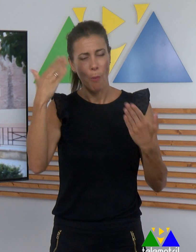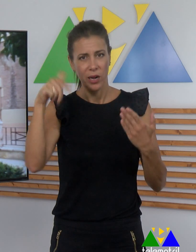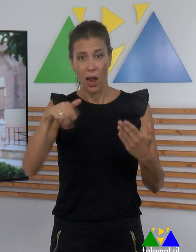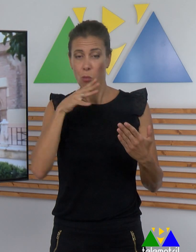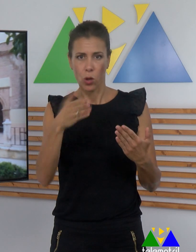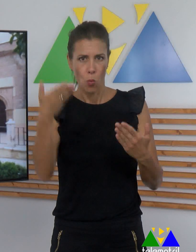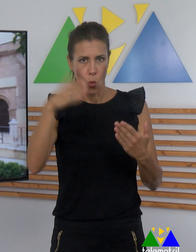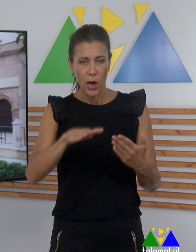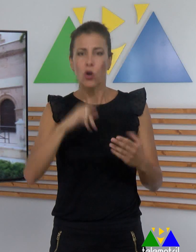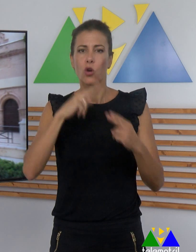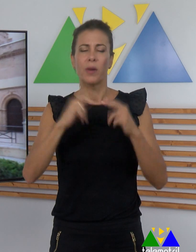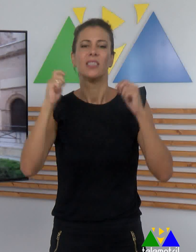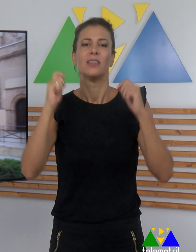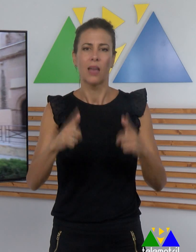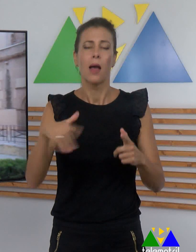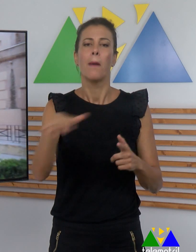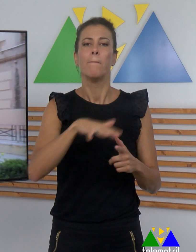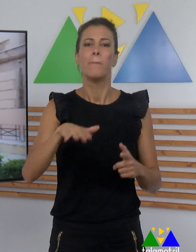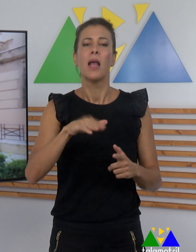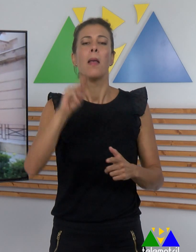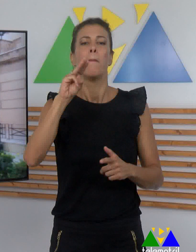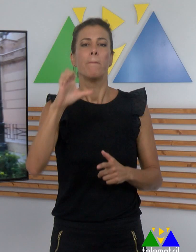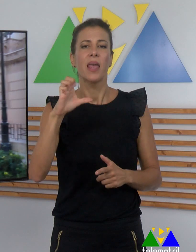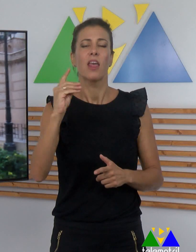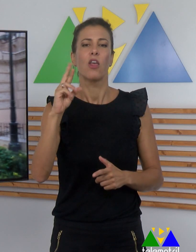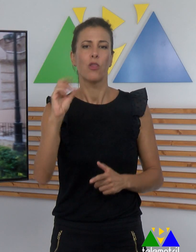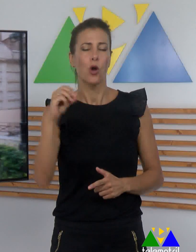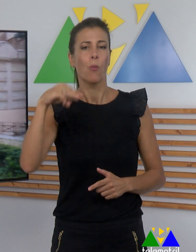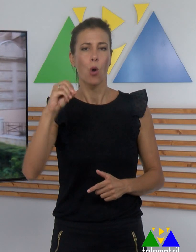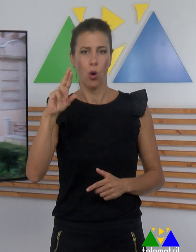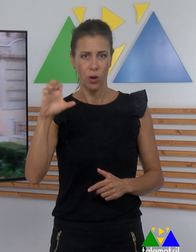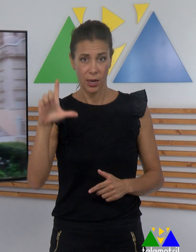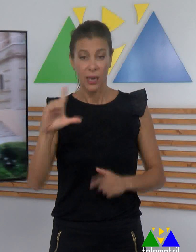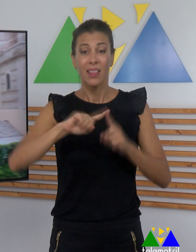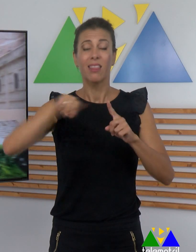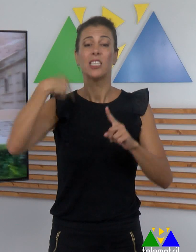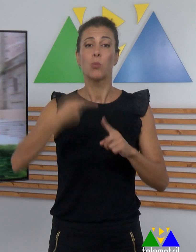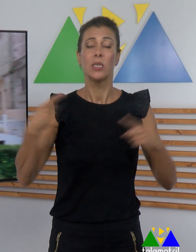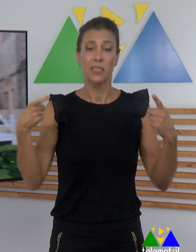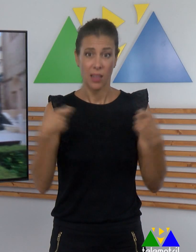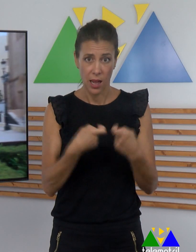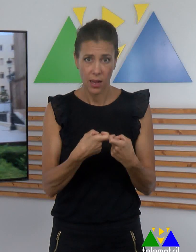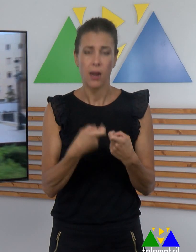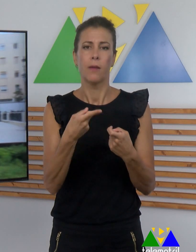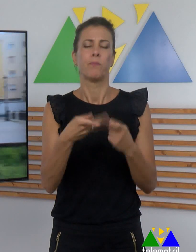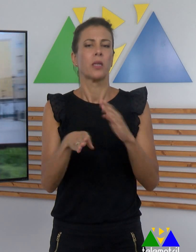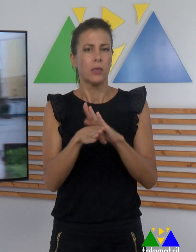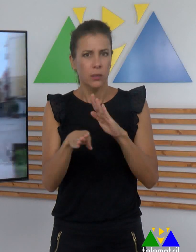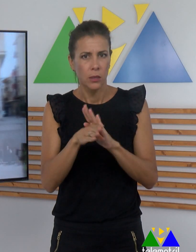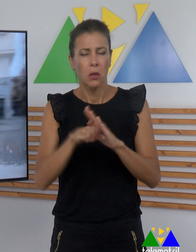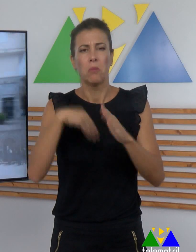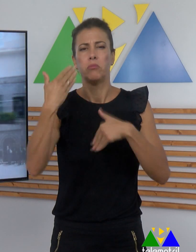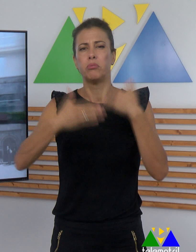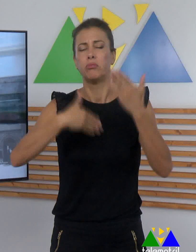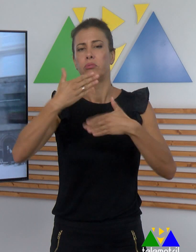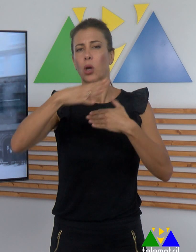el alcalde le da nombre a la plaza y le pone Plaza de Pedro Moreu. Y después de la guerra se sigue llamando, se olvida el